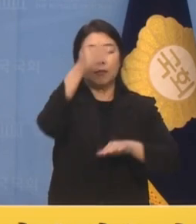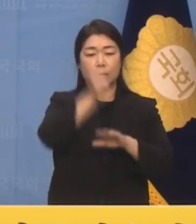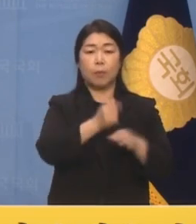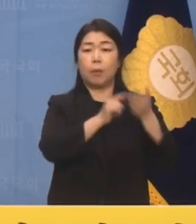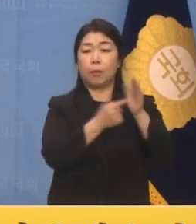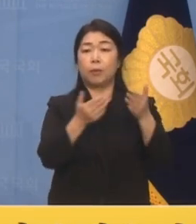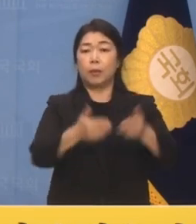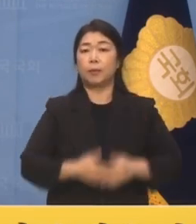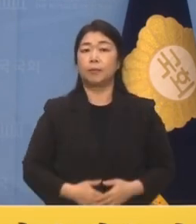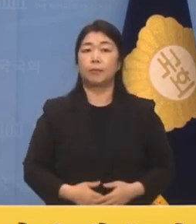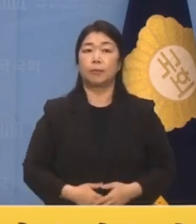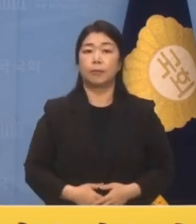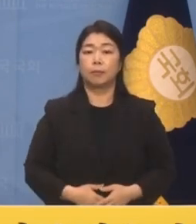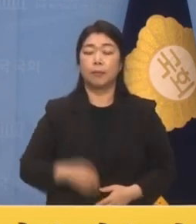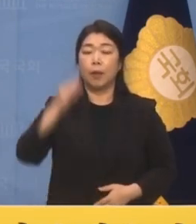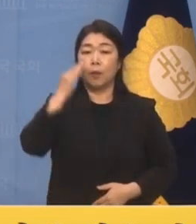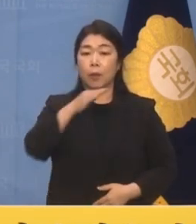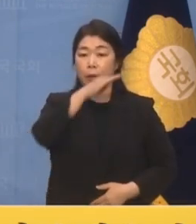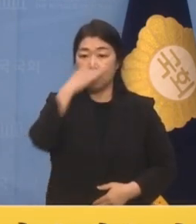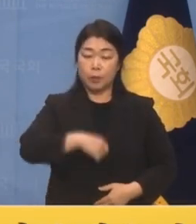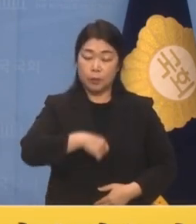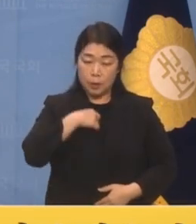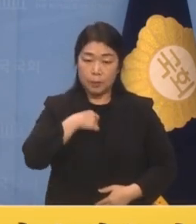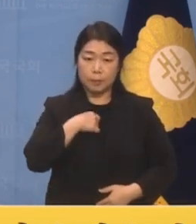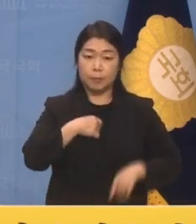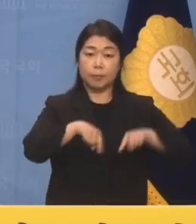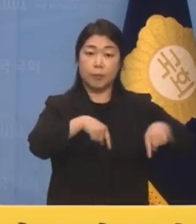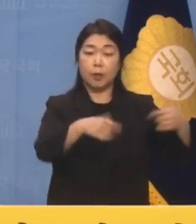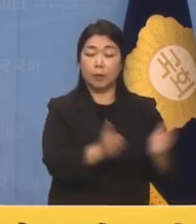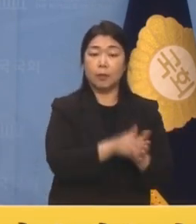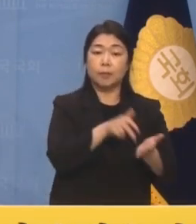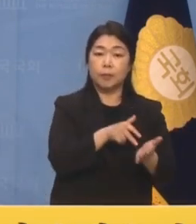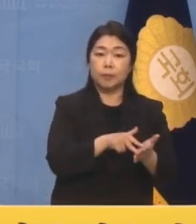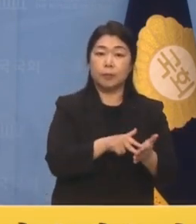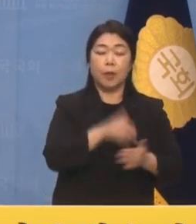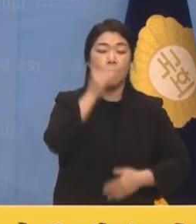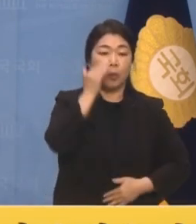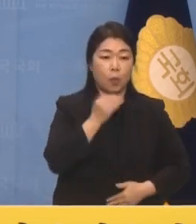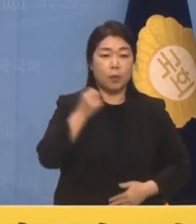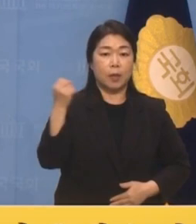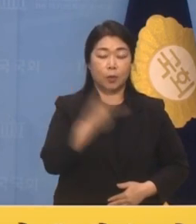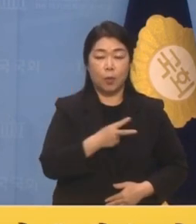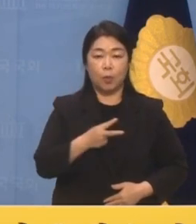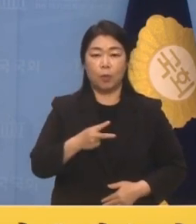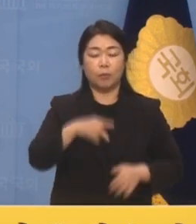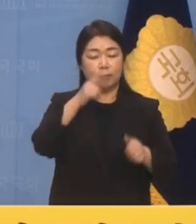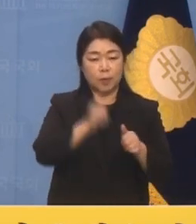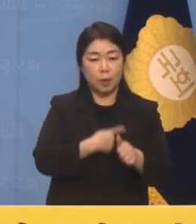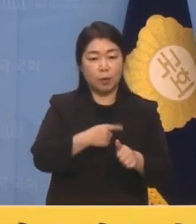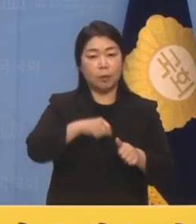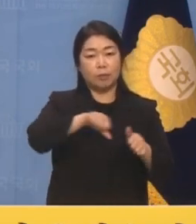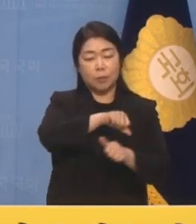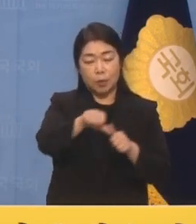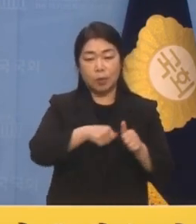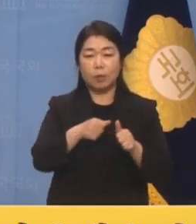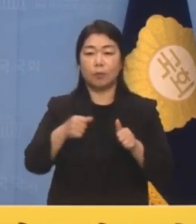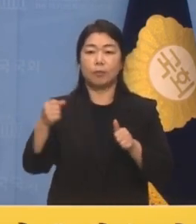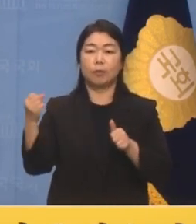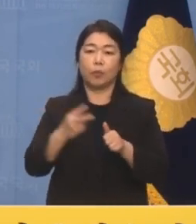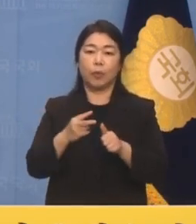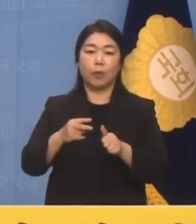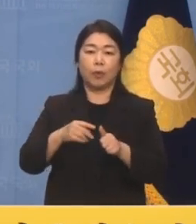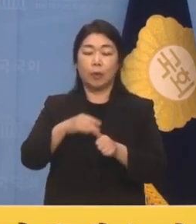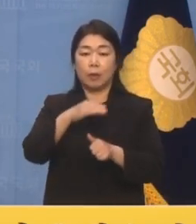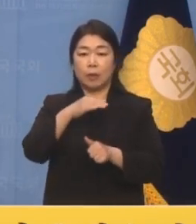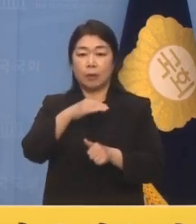녹색정의당은 노동과 녹색의 가치 그리고 소수자 사회적 약자와 함께하는 정치를 해온 분들을 비례대표 후보